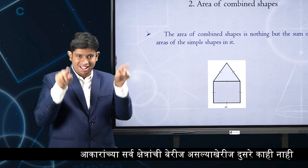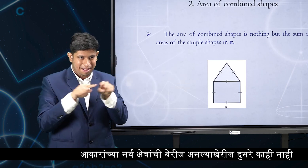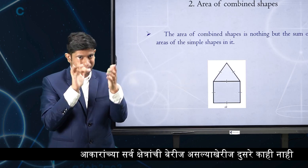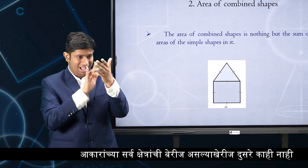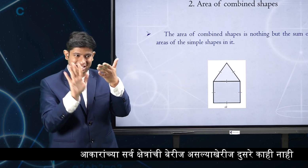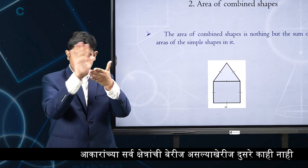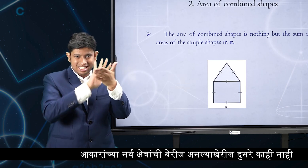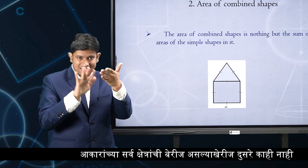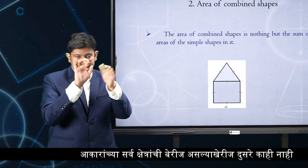नाही.